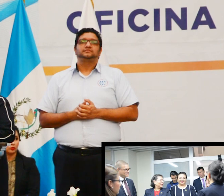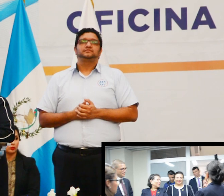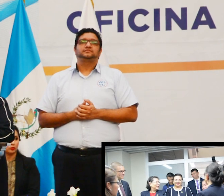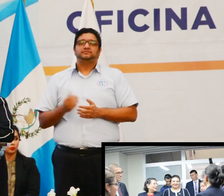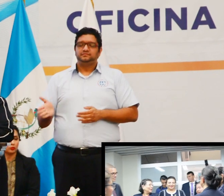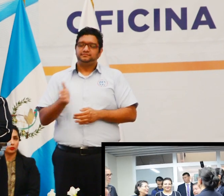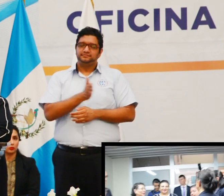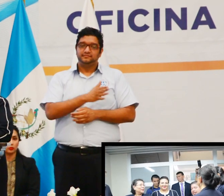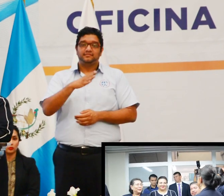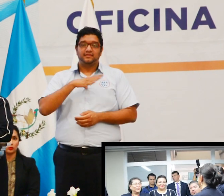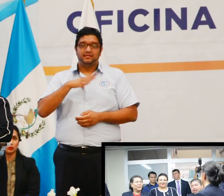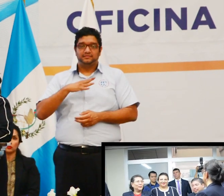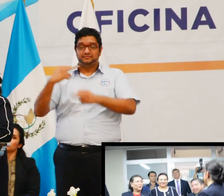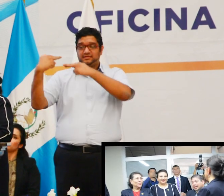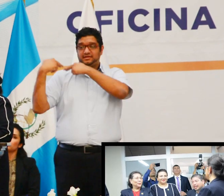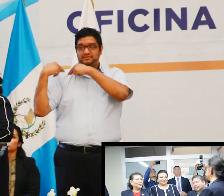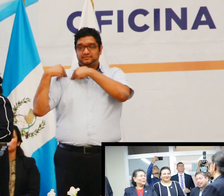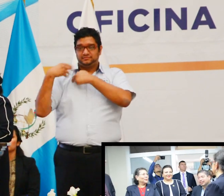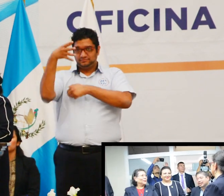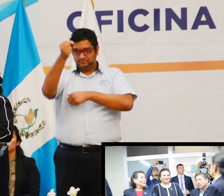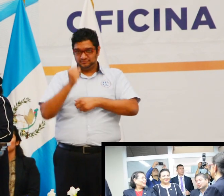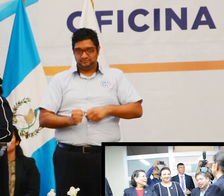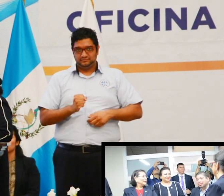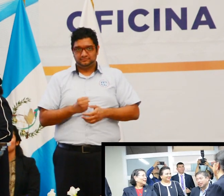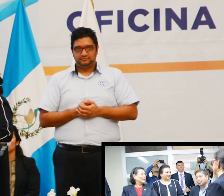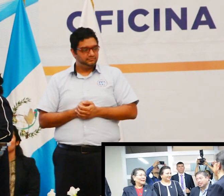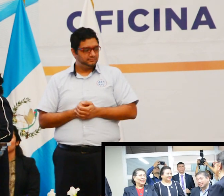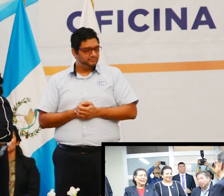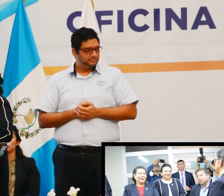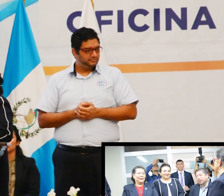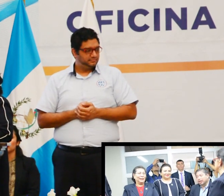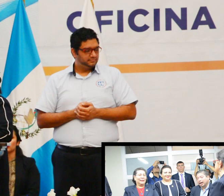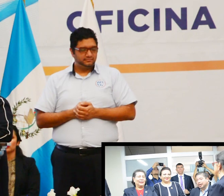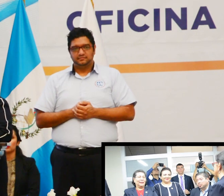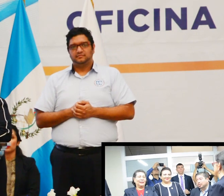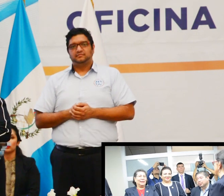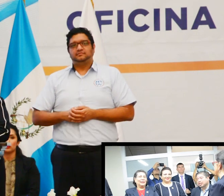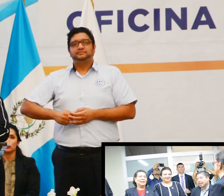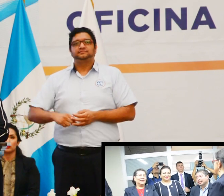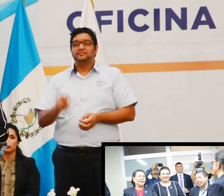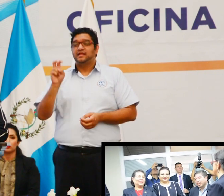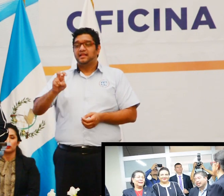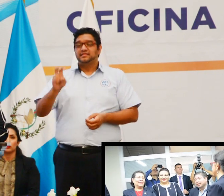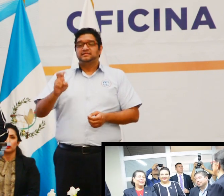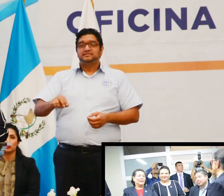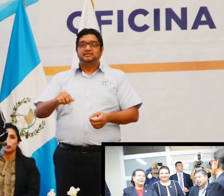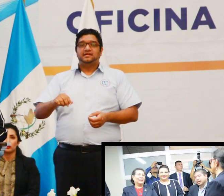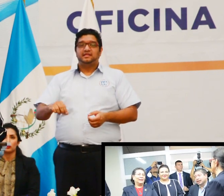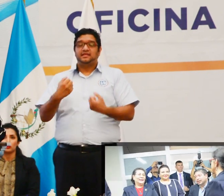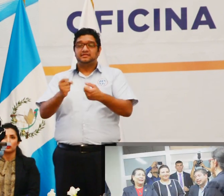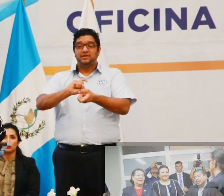Tenemos las obligaciones que hay que cumplir, que incluyen la adopción de medidas pertinentes para proporcionar el